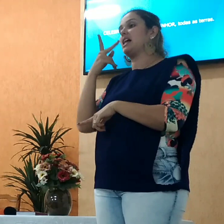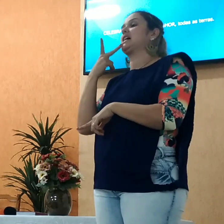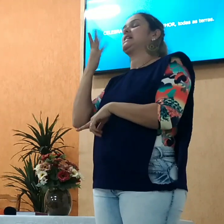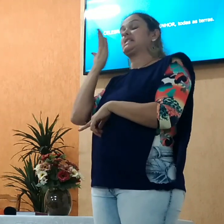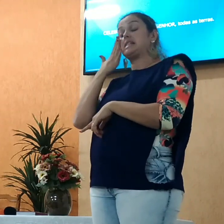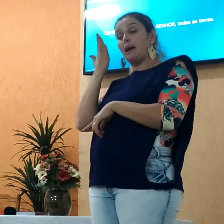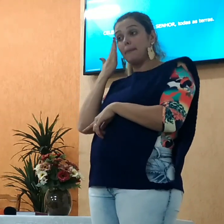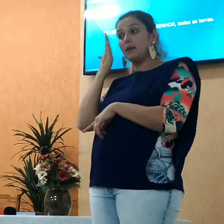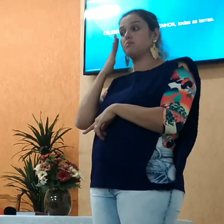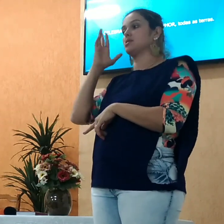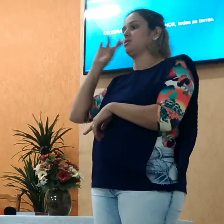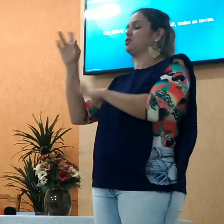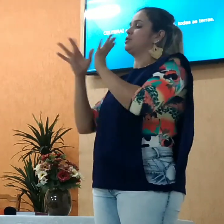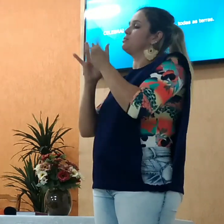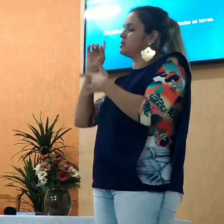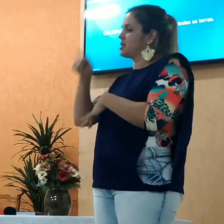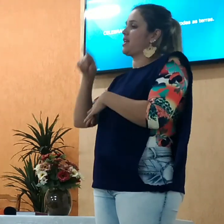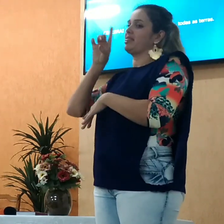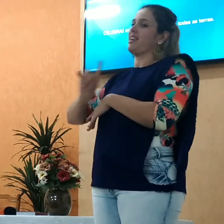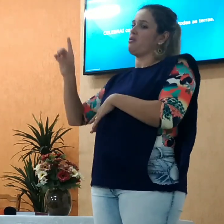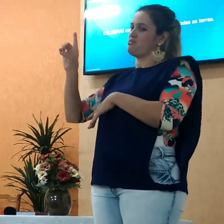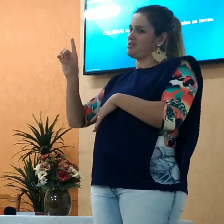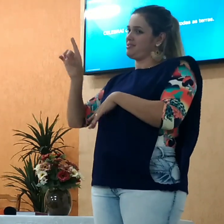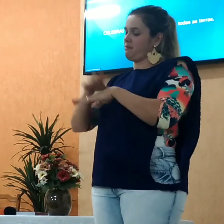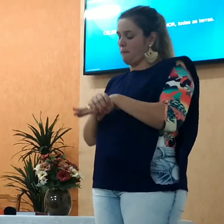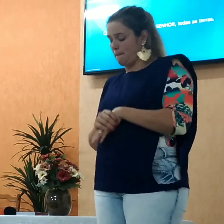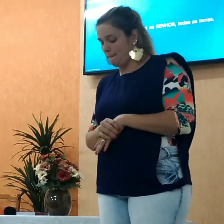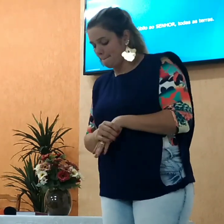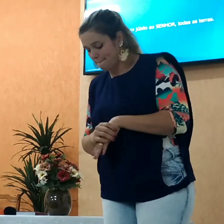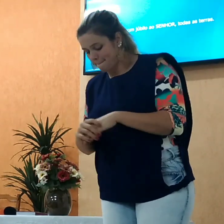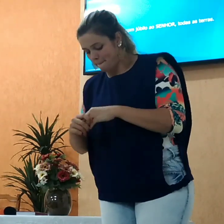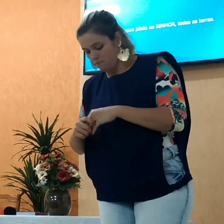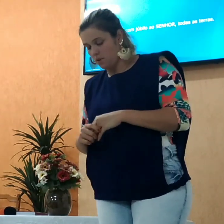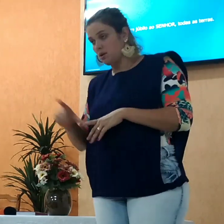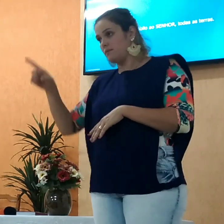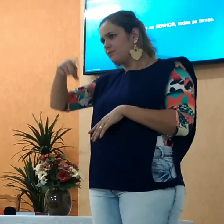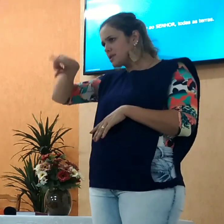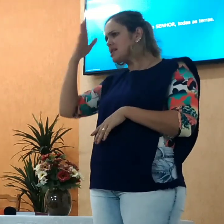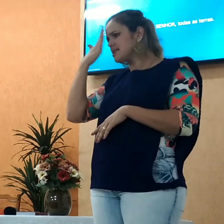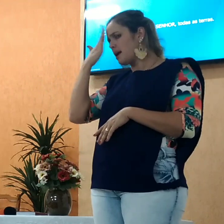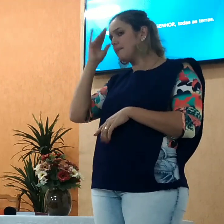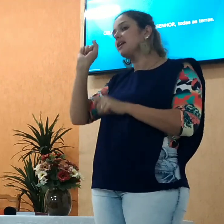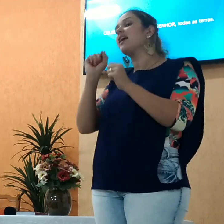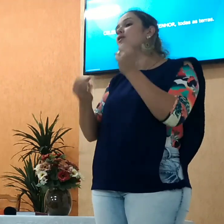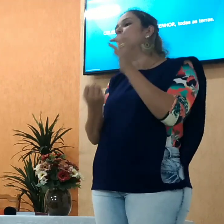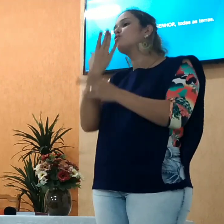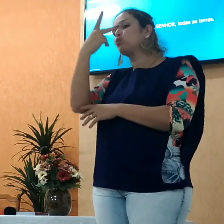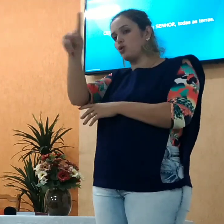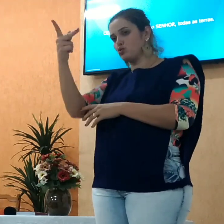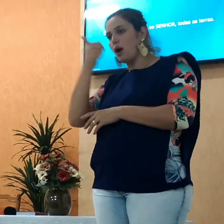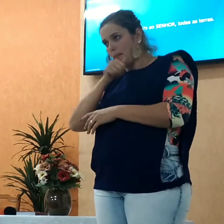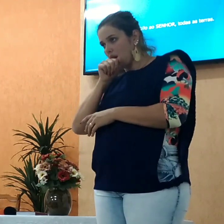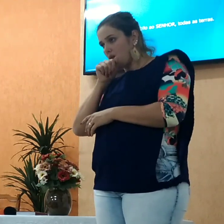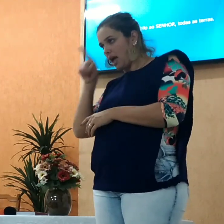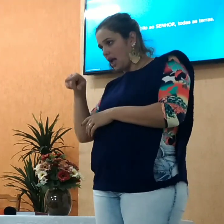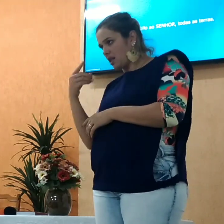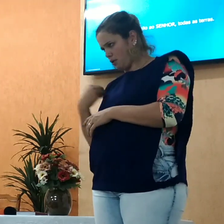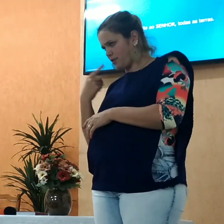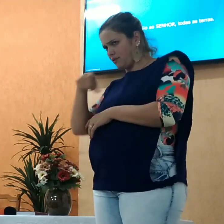Ele quem nos fez. Nós sabemos que foi Deus quem nos fez, foi Deus quem nos dá o fôlego de